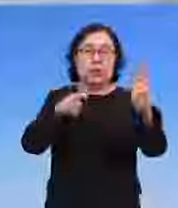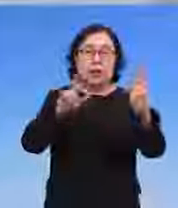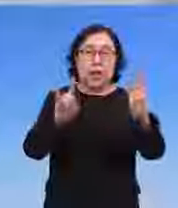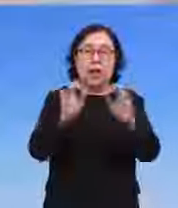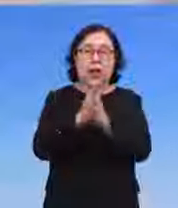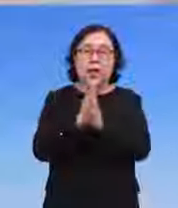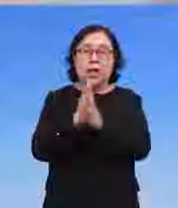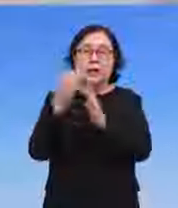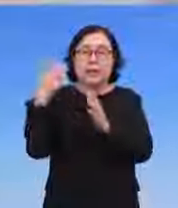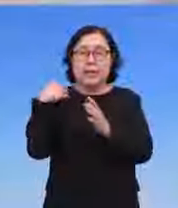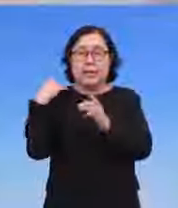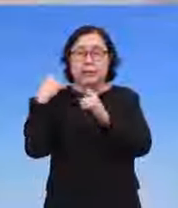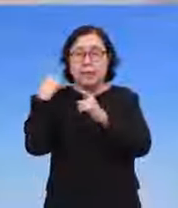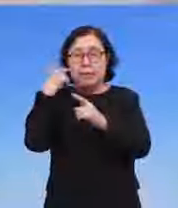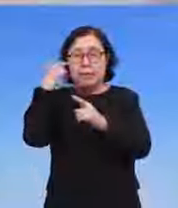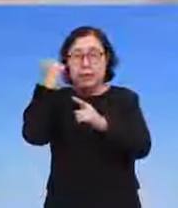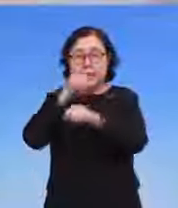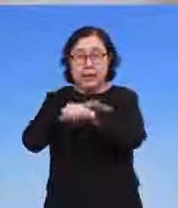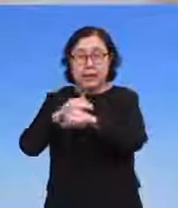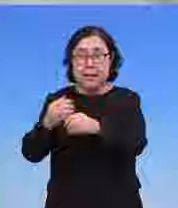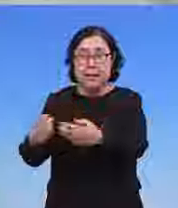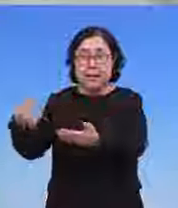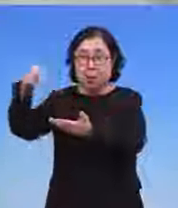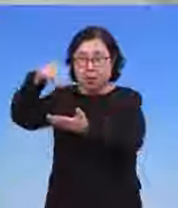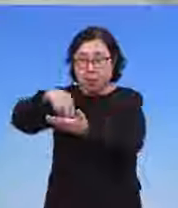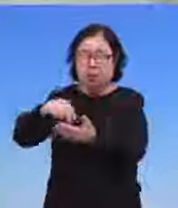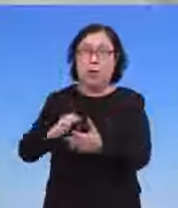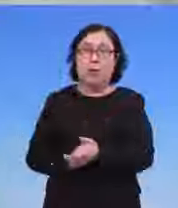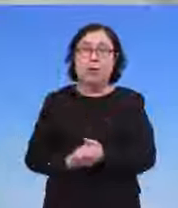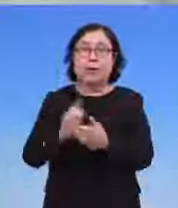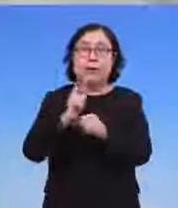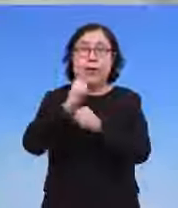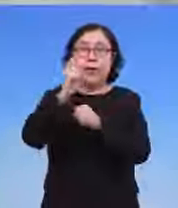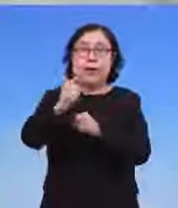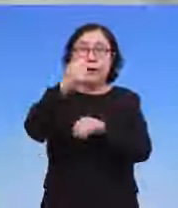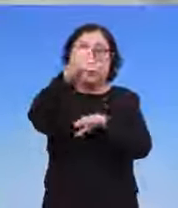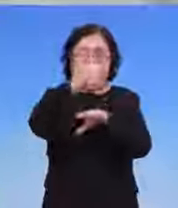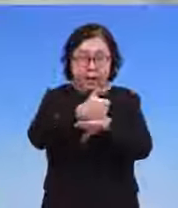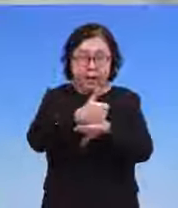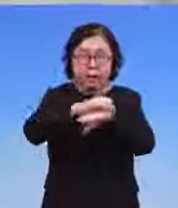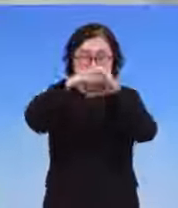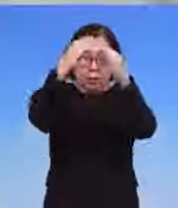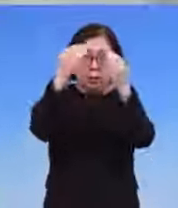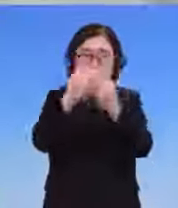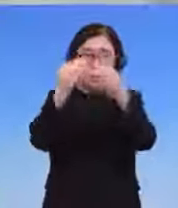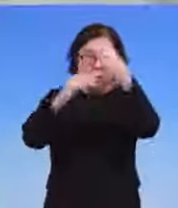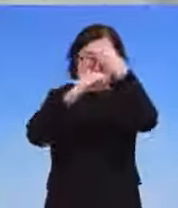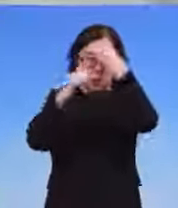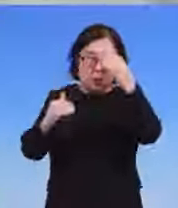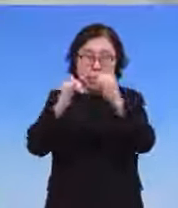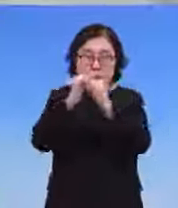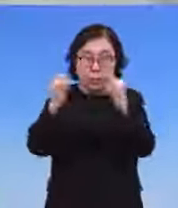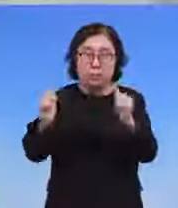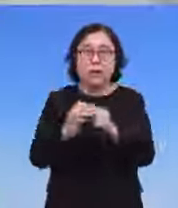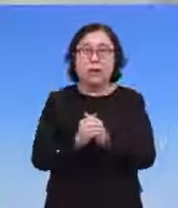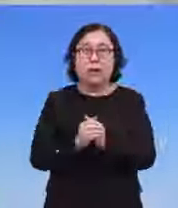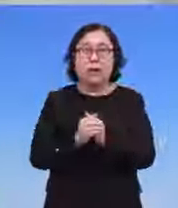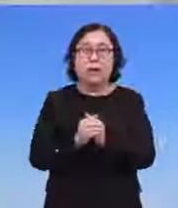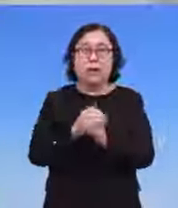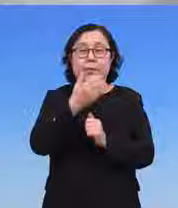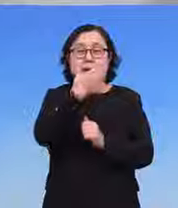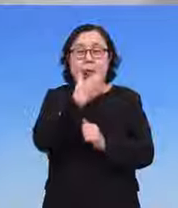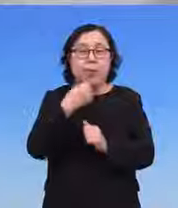30개 담임 목사님을 잘 세우고 이제 내년 한 해 동안 과도기를 거쳐 내년 연말에는 모든 성도님들이 주님